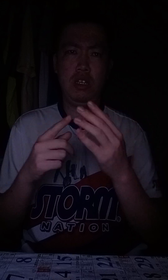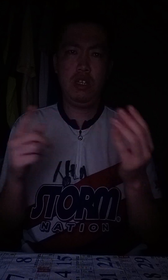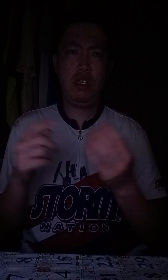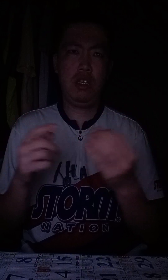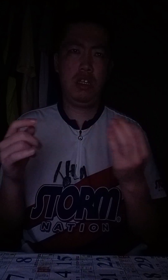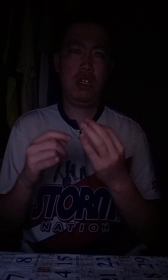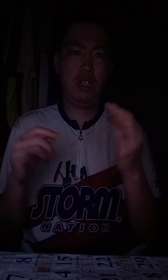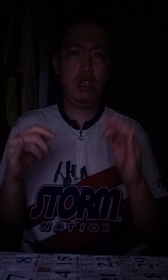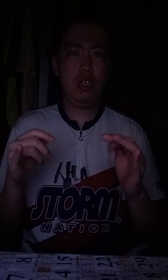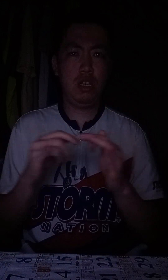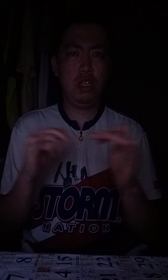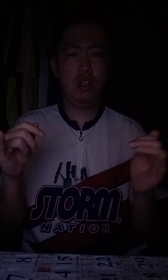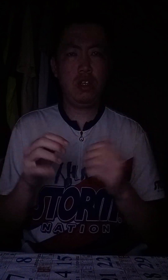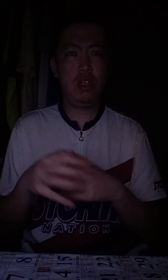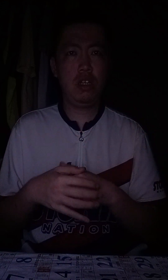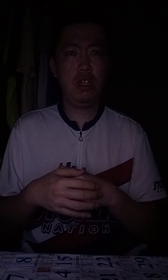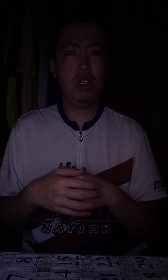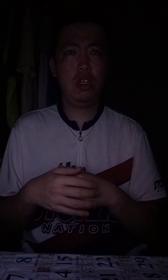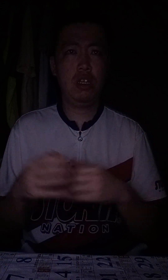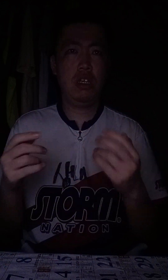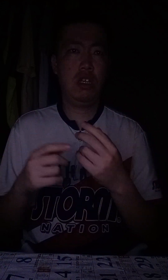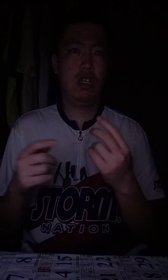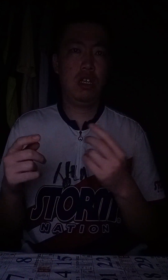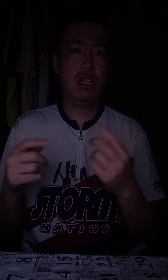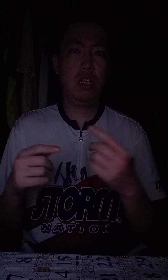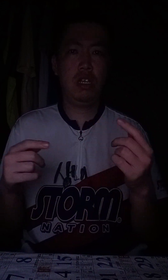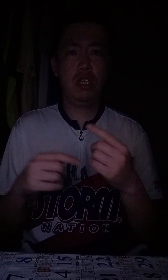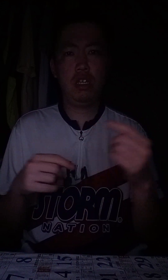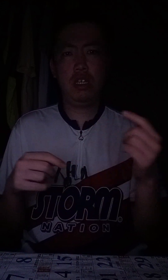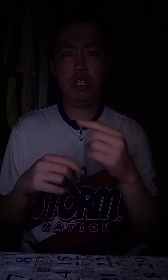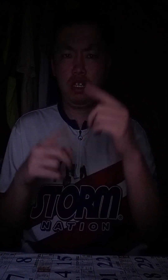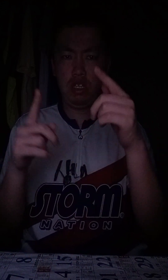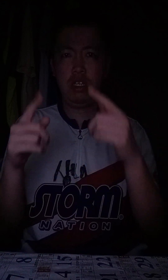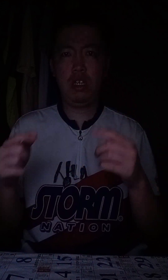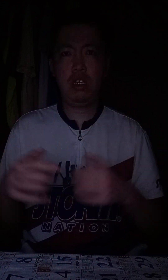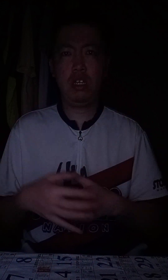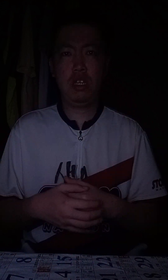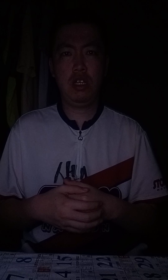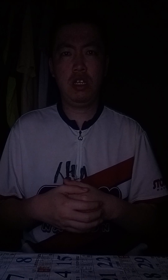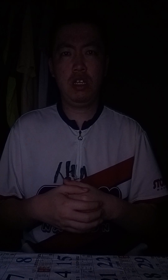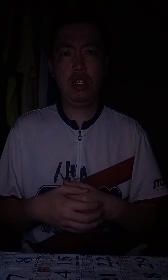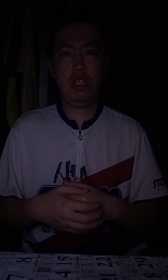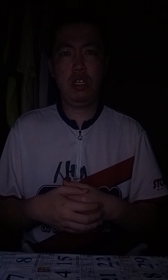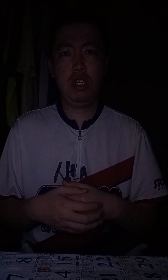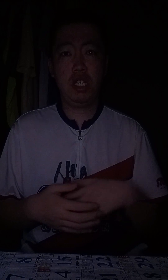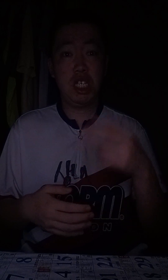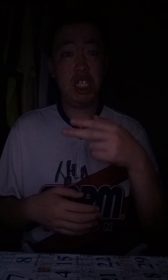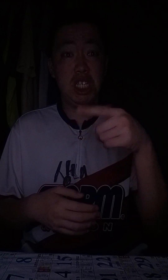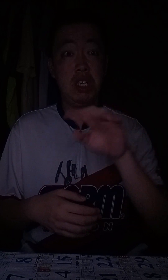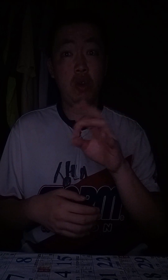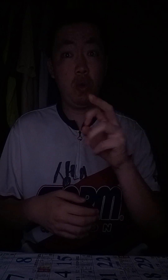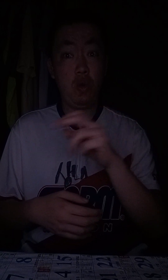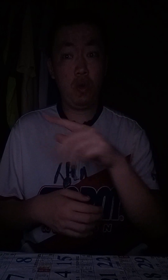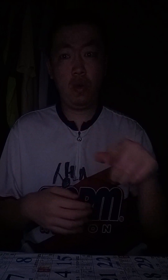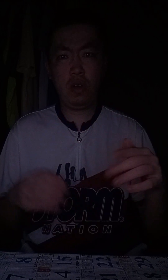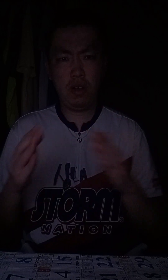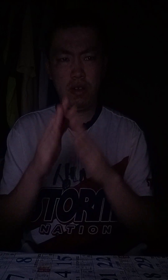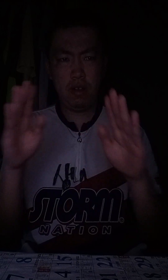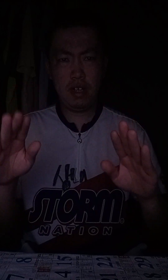스크린도어 사이에 갇혔는데도 전동차는 그대로 출발했습니다. 이 씨가 5분 가까이 좁은 난간에